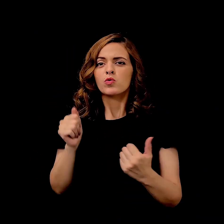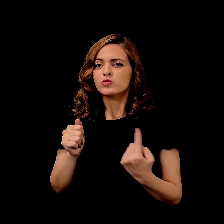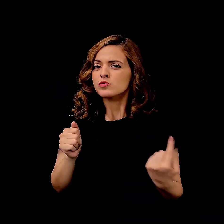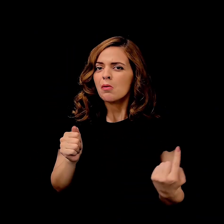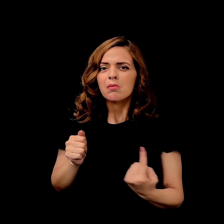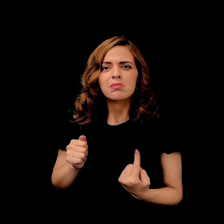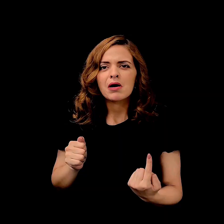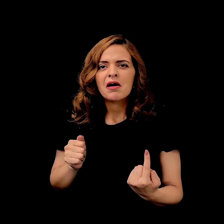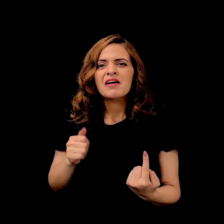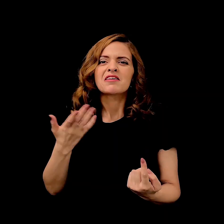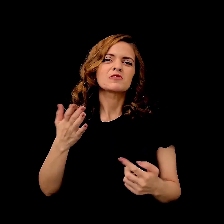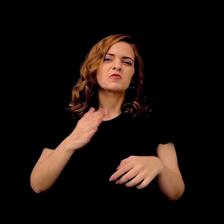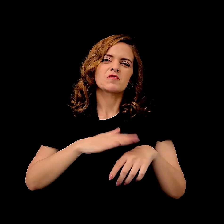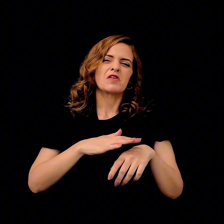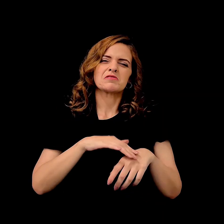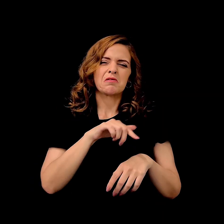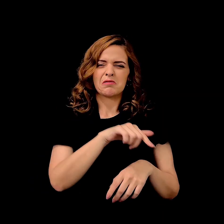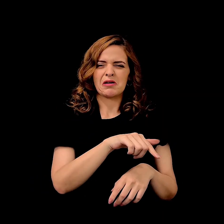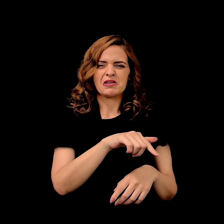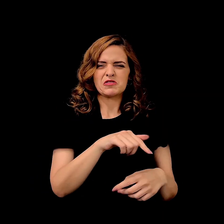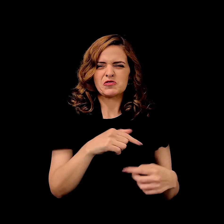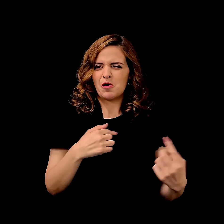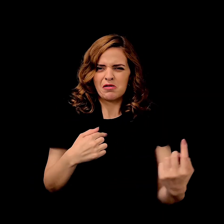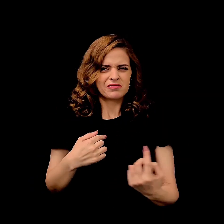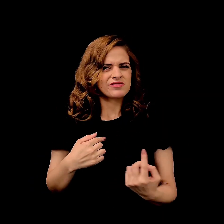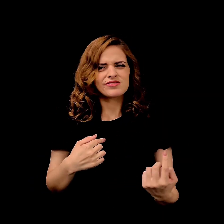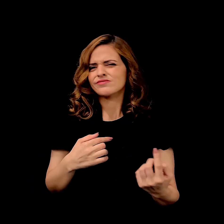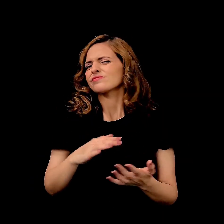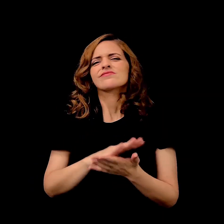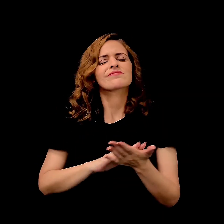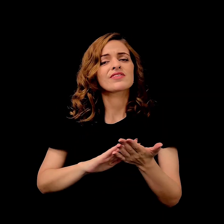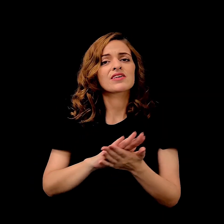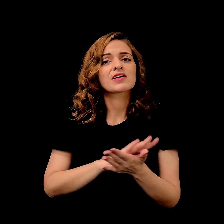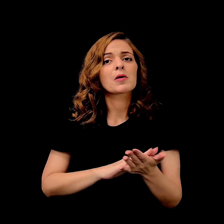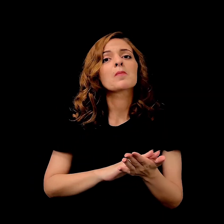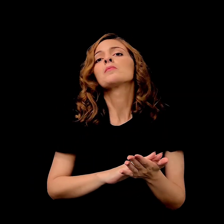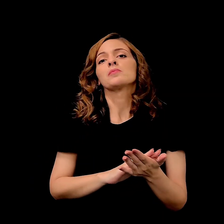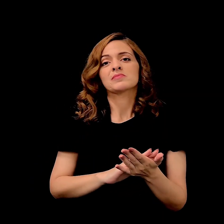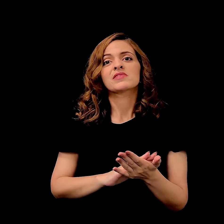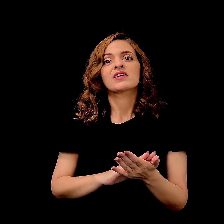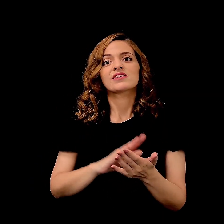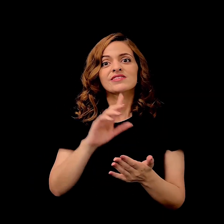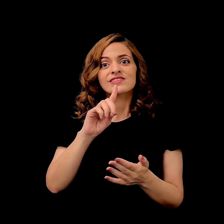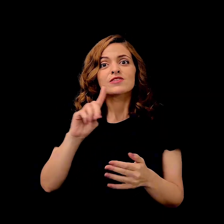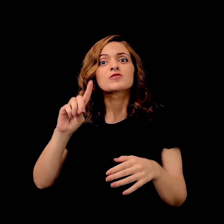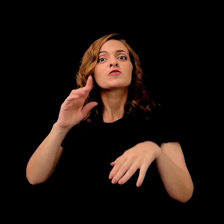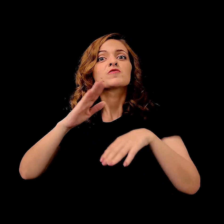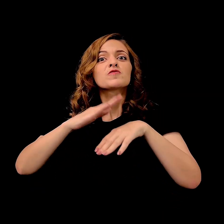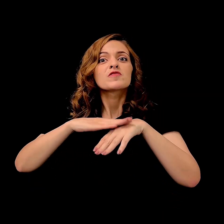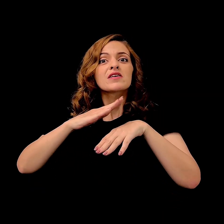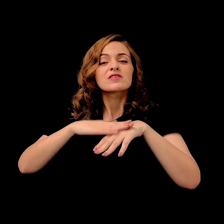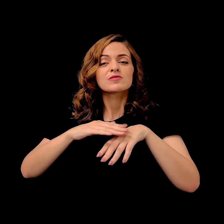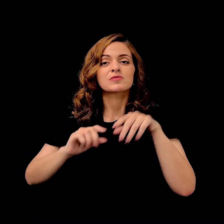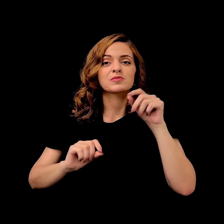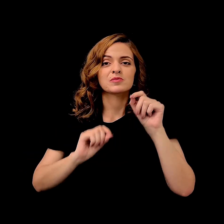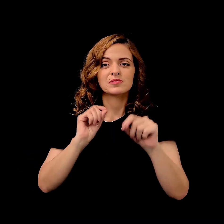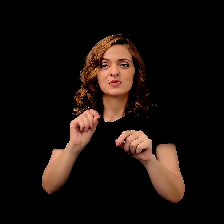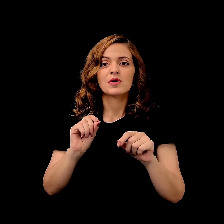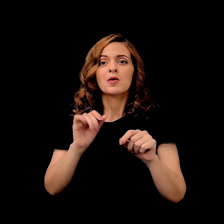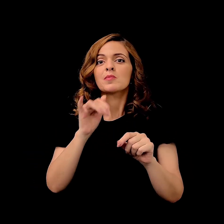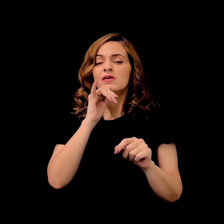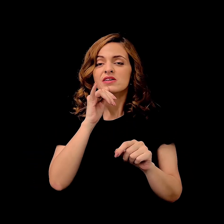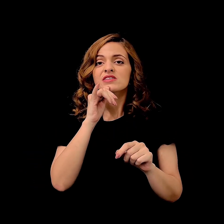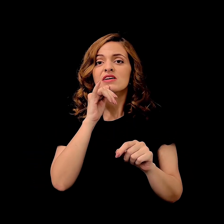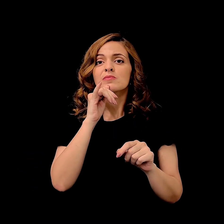homem para morar, para viver só. Ele fez a porca, ele também fez o